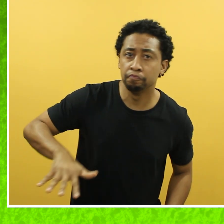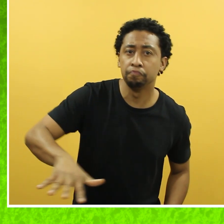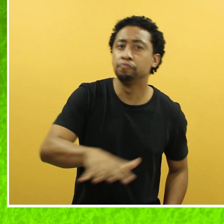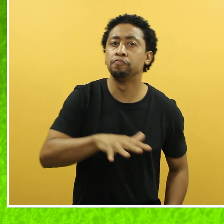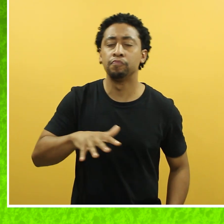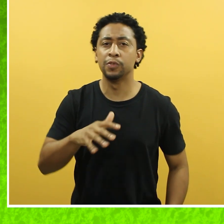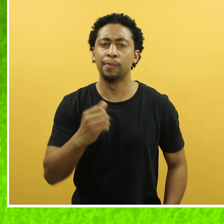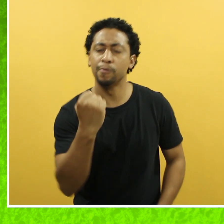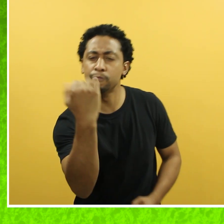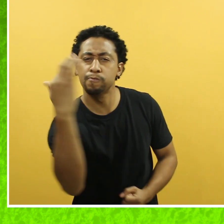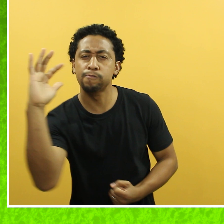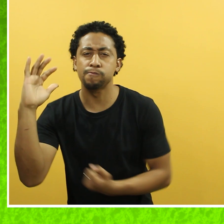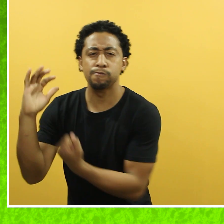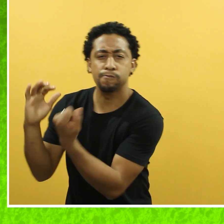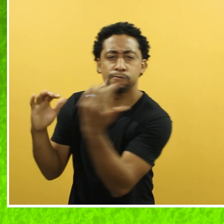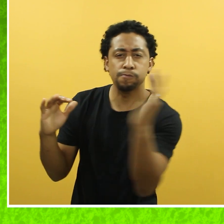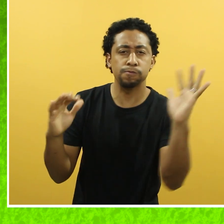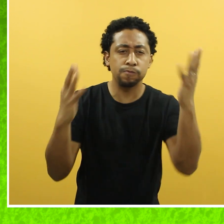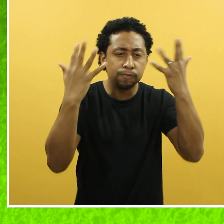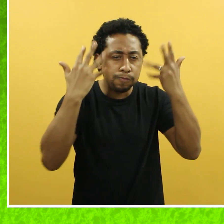vegetal,